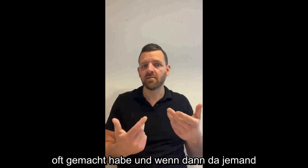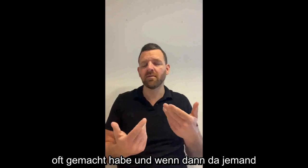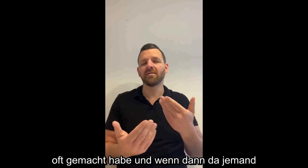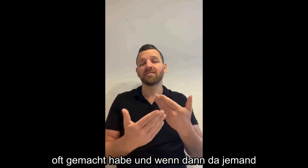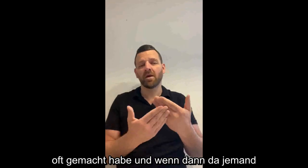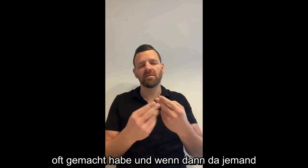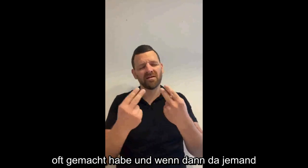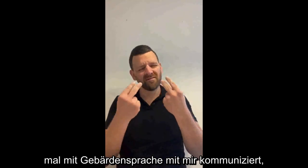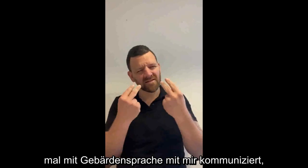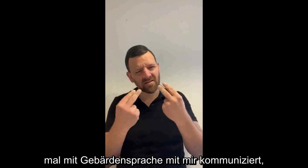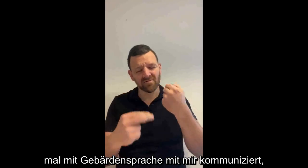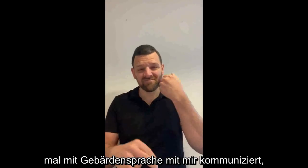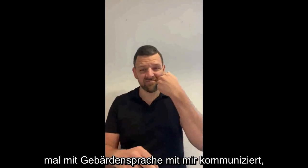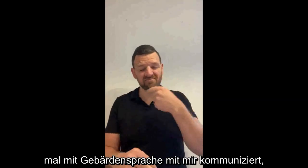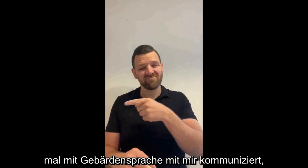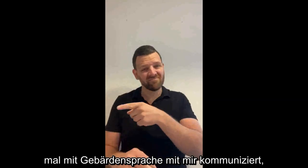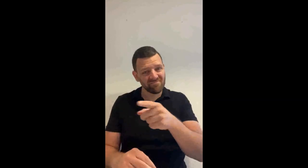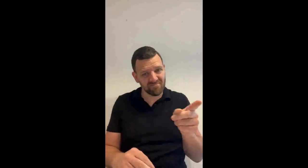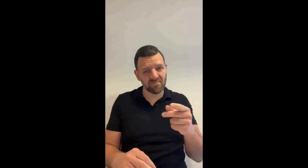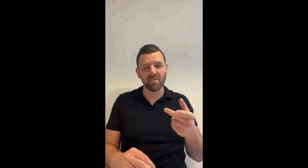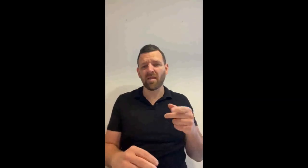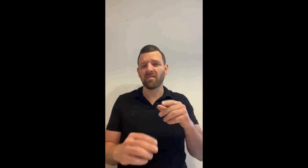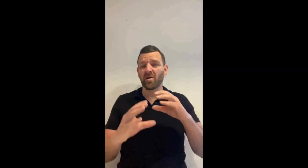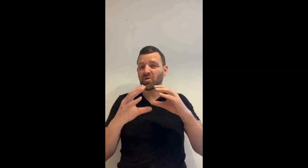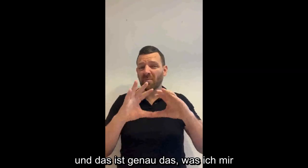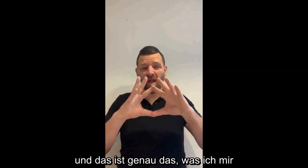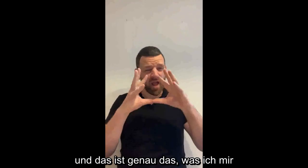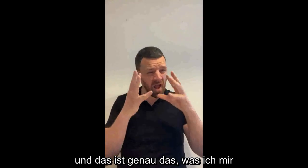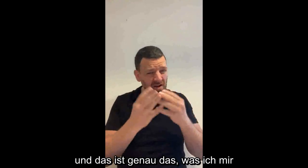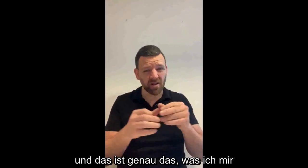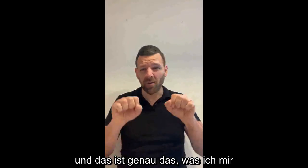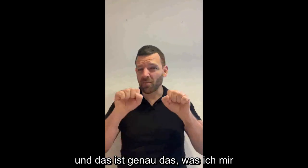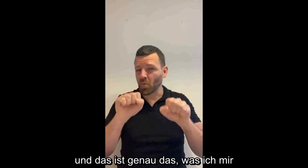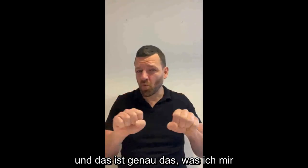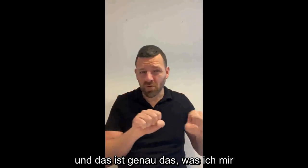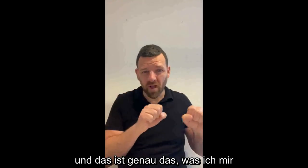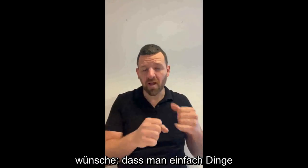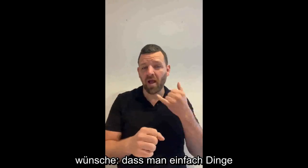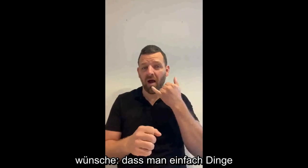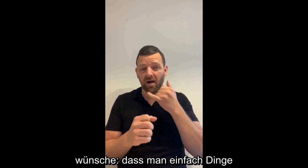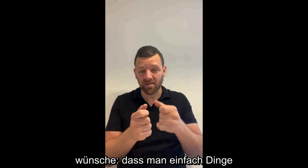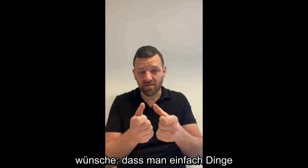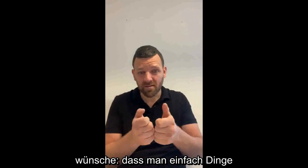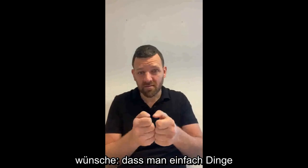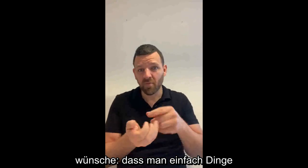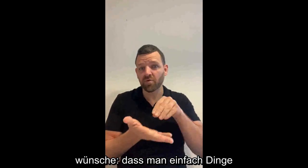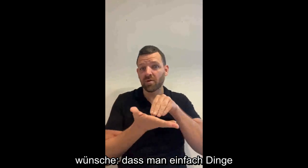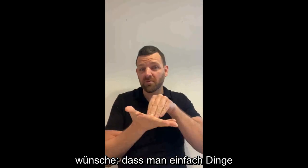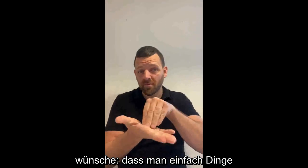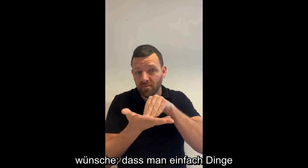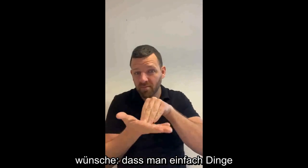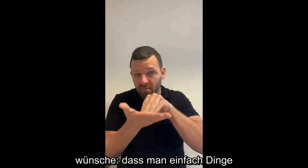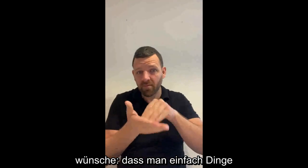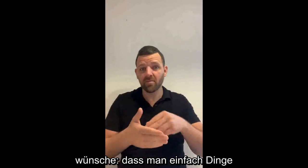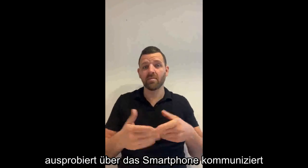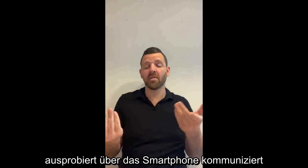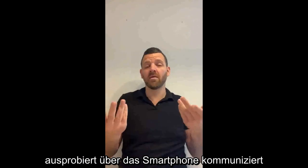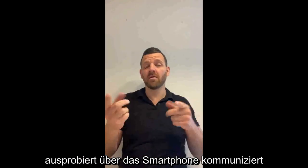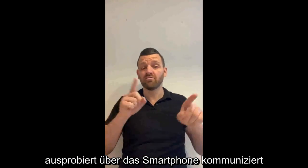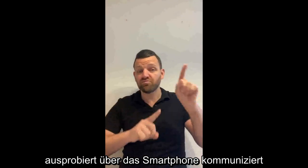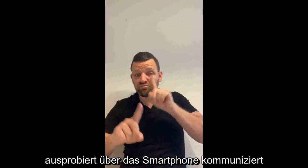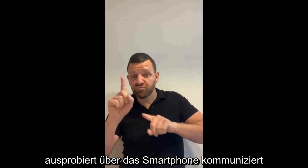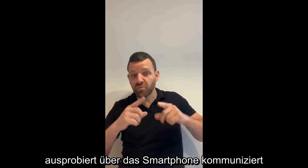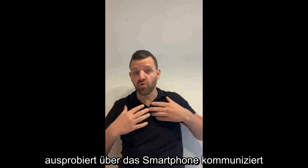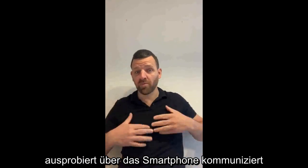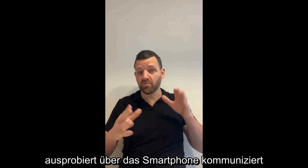und wenn dann da jemand mal in Gebärdensprache mit mir kommuniziert ist das eine klasse Sache und das ist genau das was ich mir wünsche dass man einfach Dinge